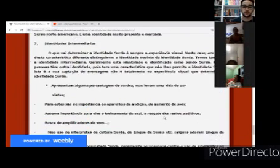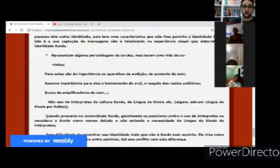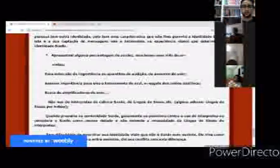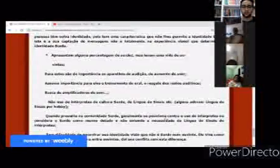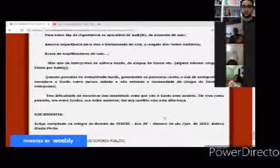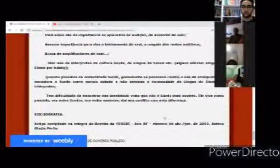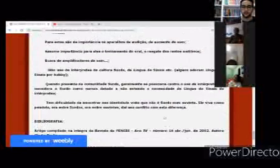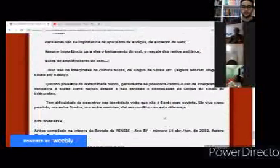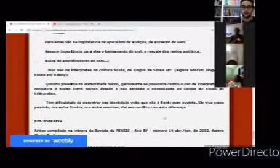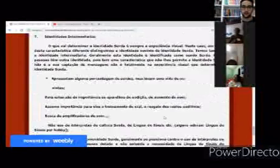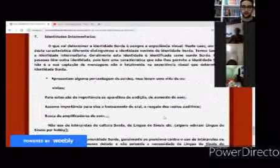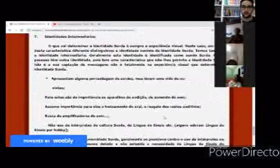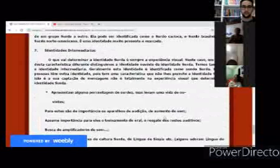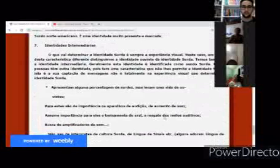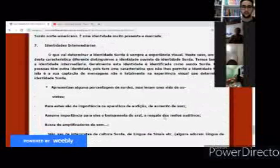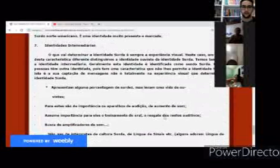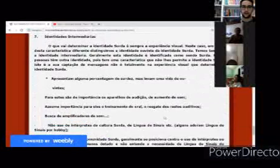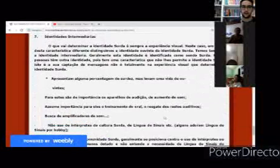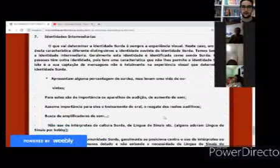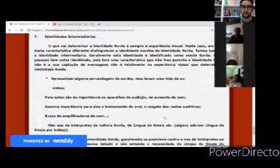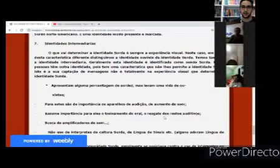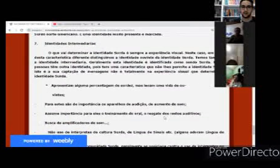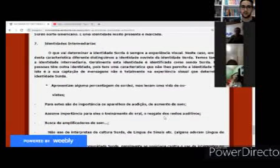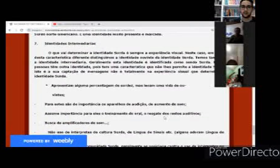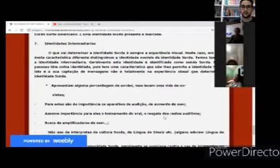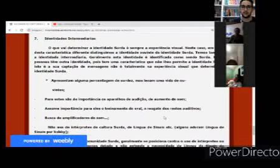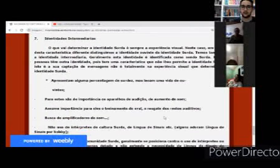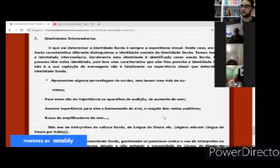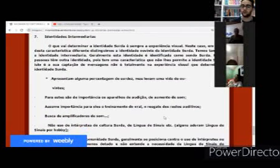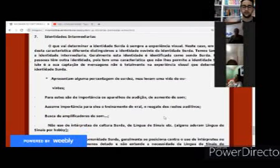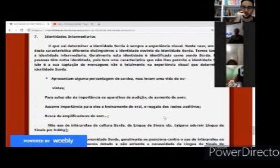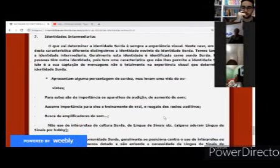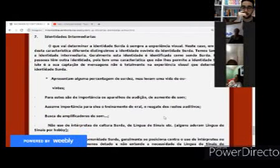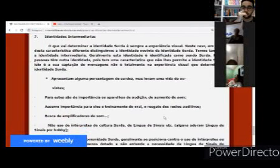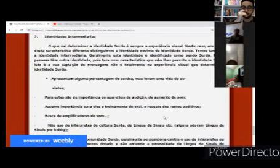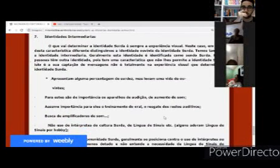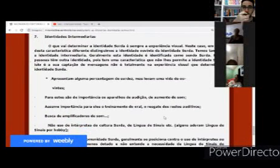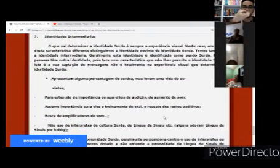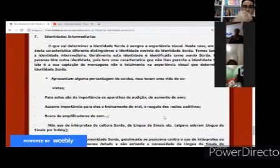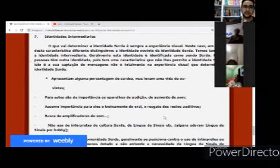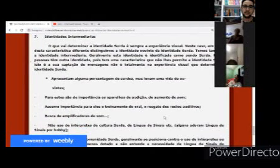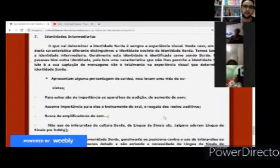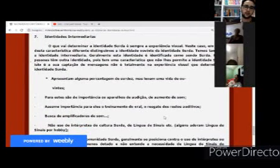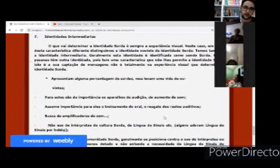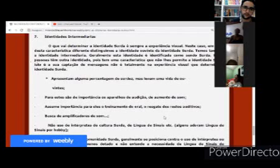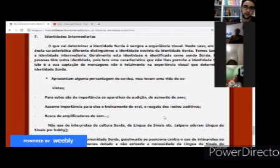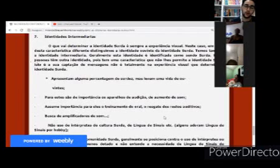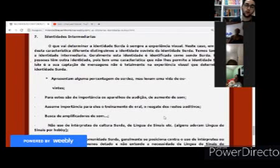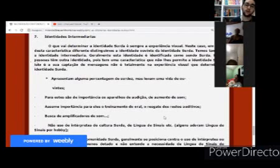Sétima e última característica é a última identidade é a identidade intermediária. O que